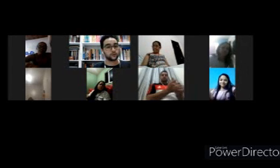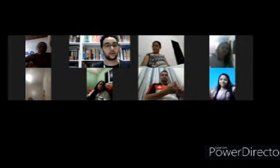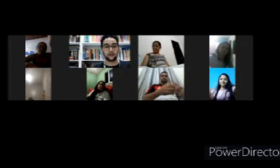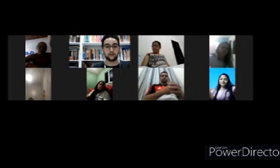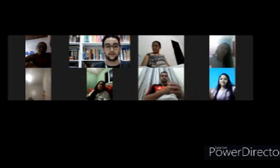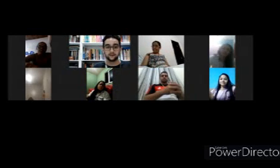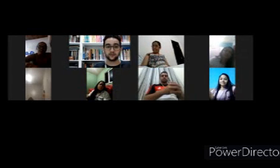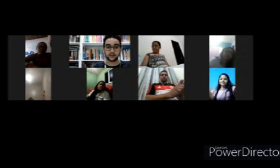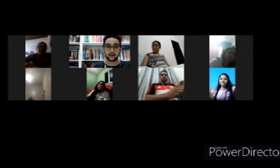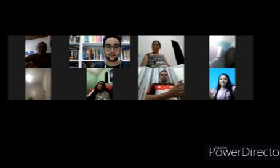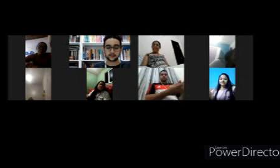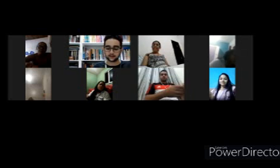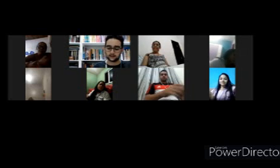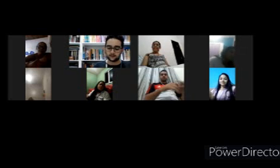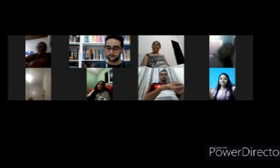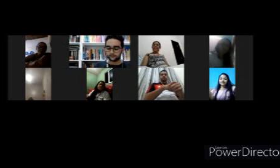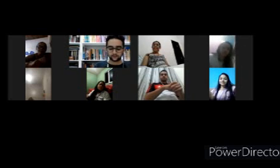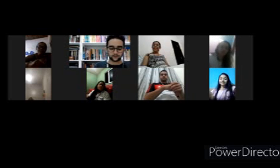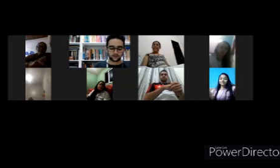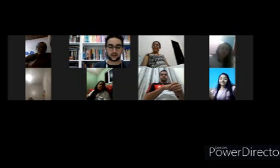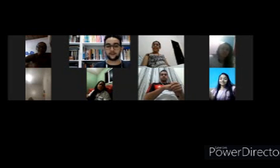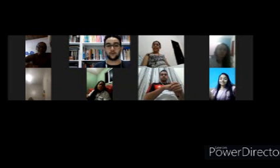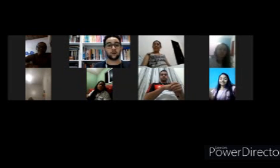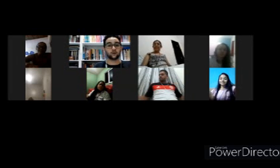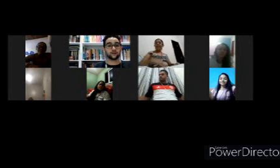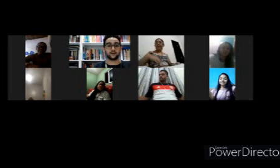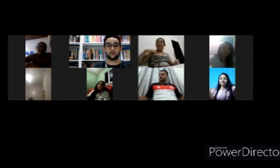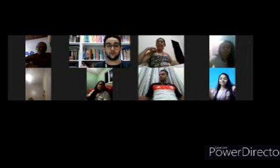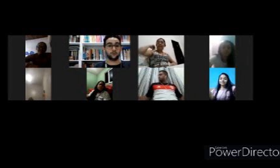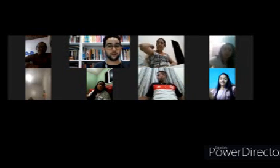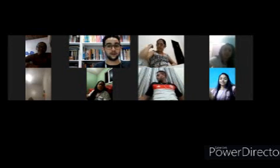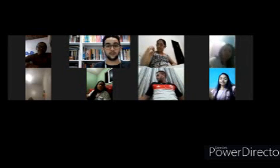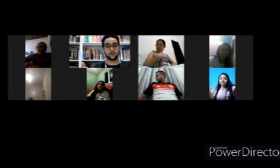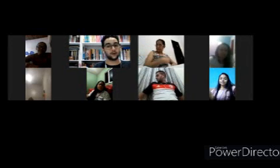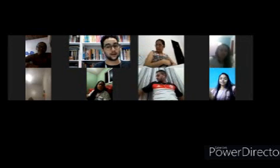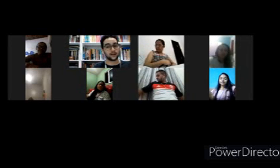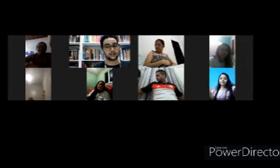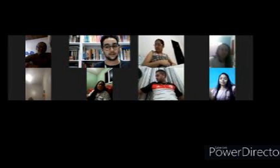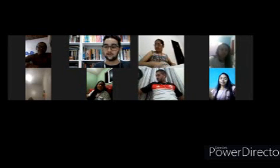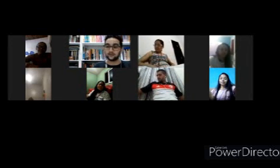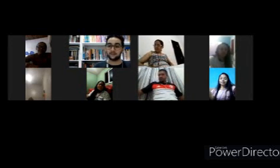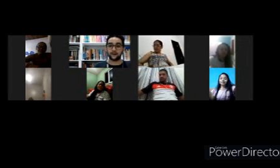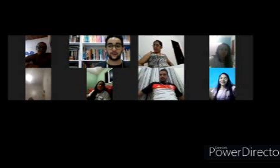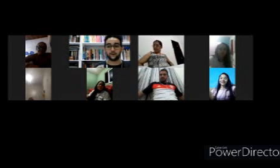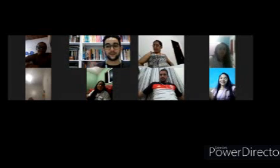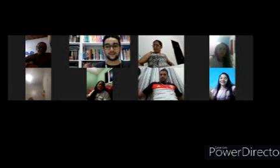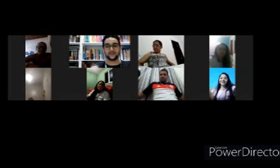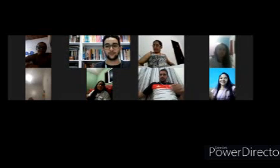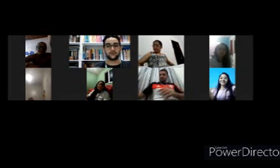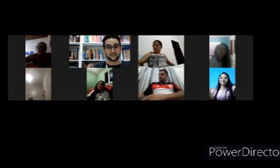estão trabalhando, fazendo sinais, tá lavando uma louça, fazendo uma comida, limpando uma casa, mas não fazendo